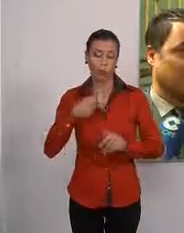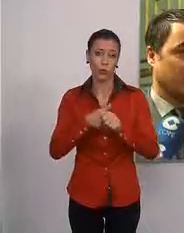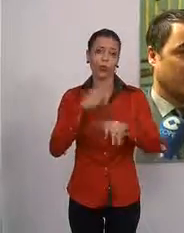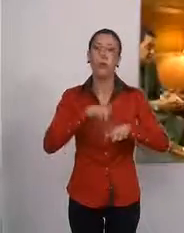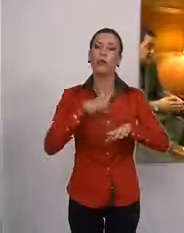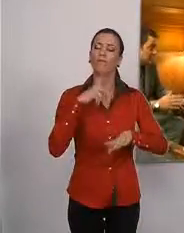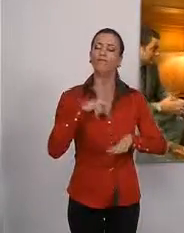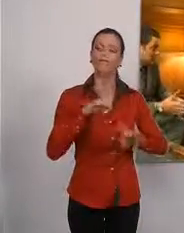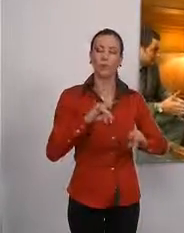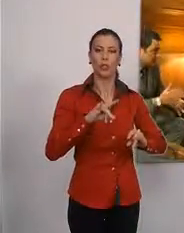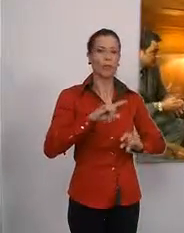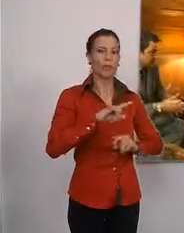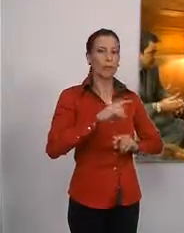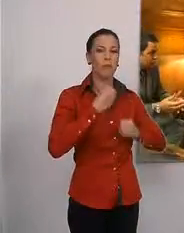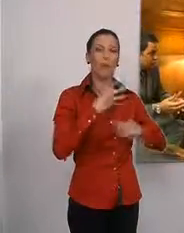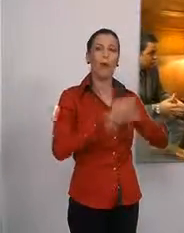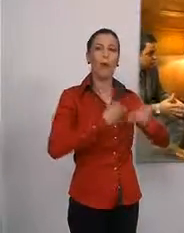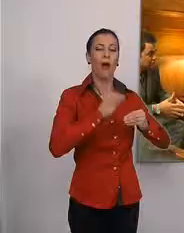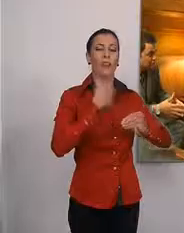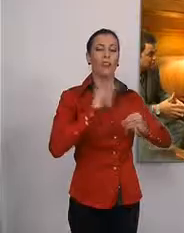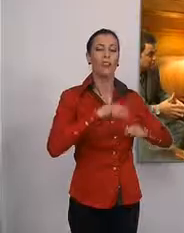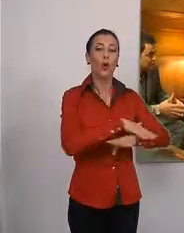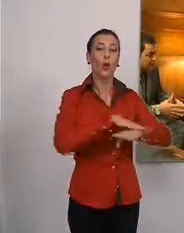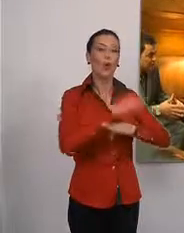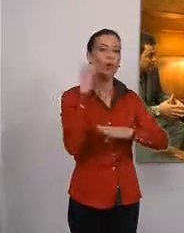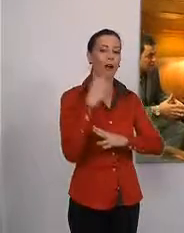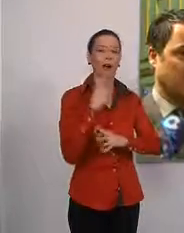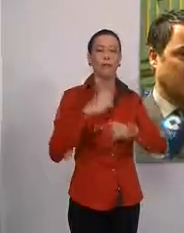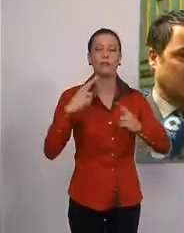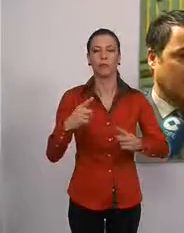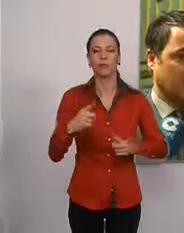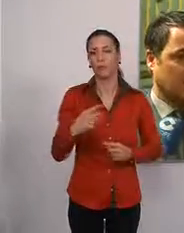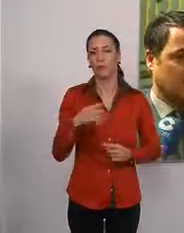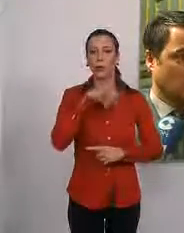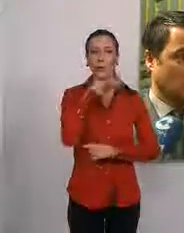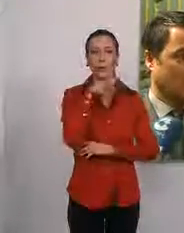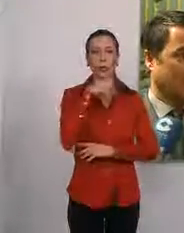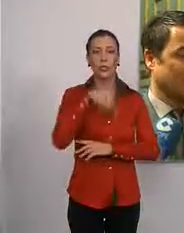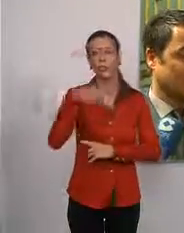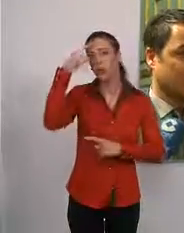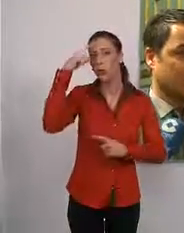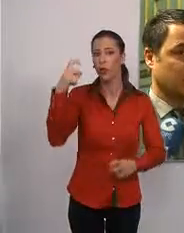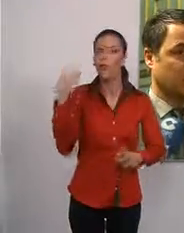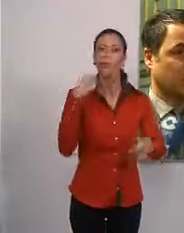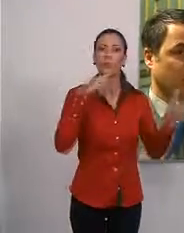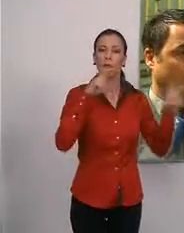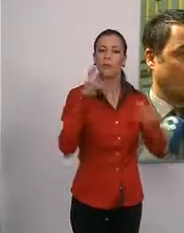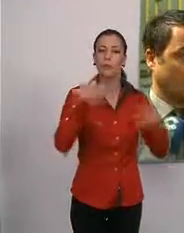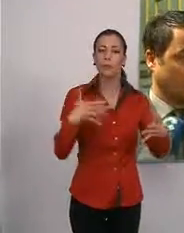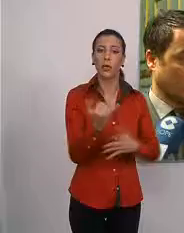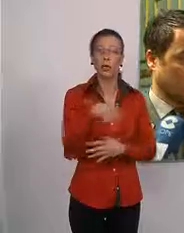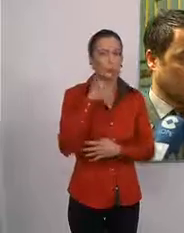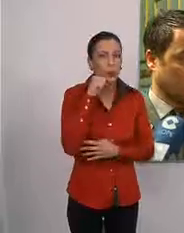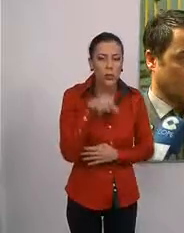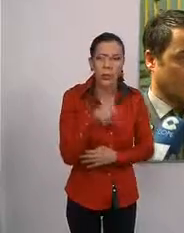el acierto del gobierno de Rajoy ante este nombramiento, comentó. El alcalde ha recordado los temas pendientes que tiene